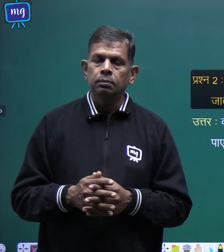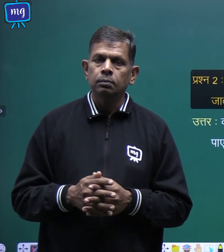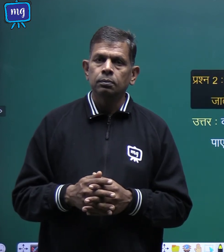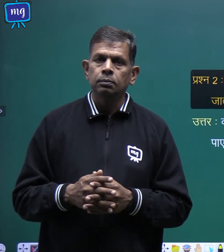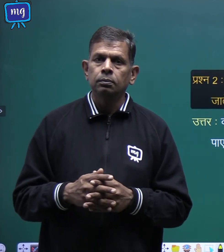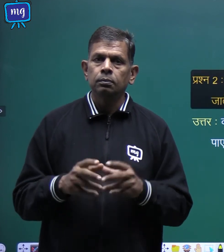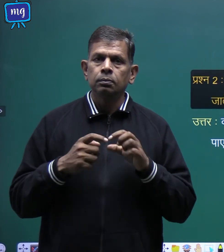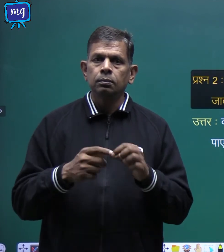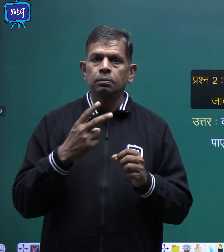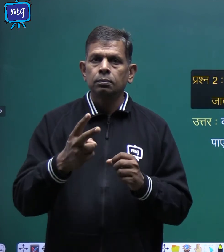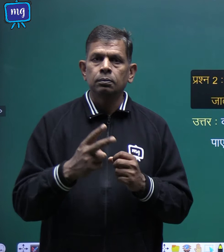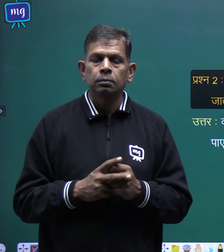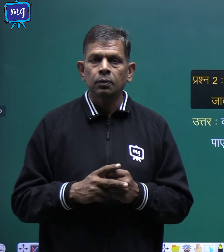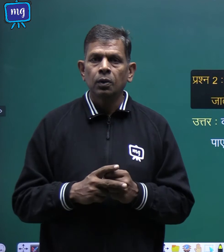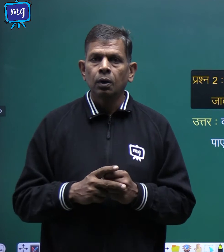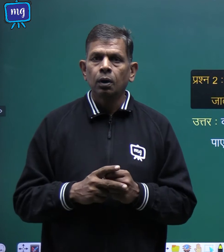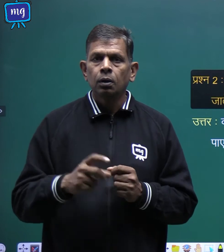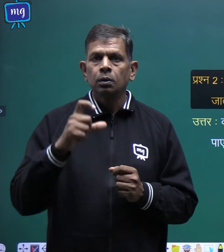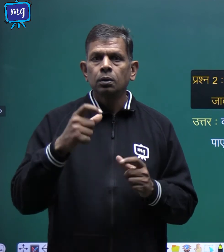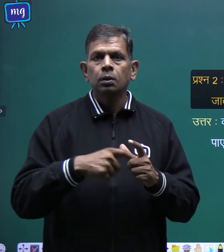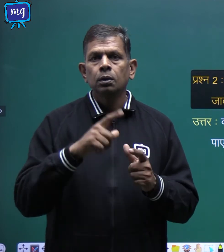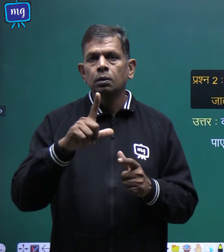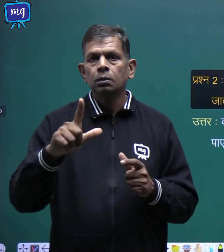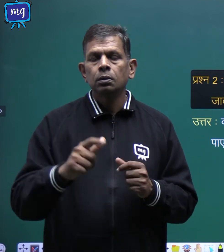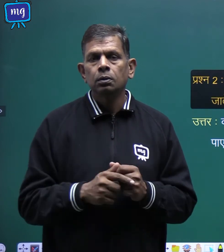दूसरा प्रश्न, कोशिका में